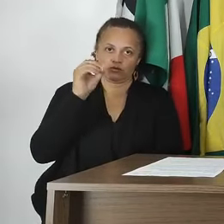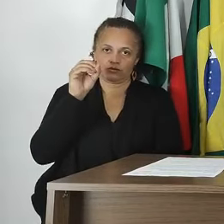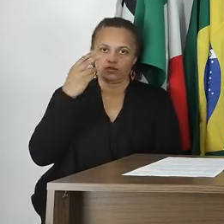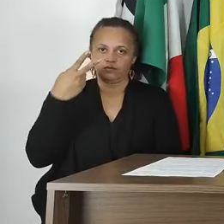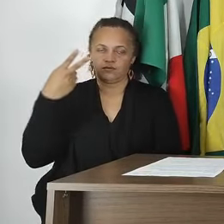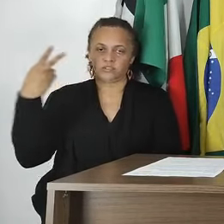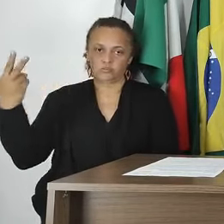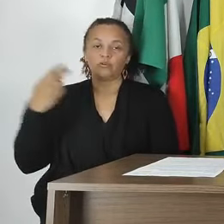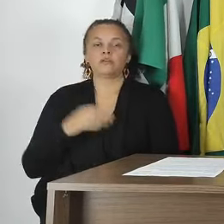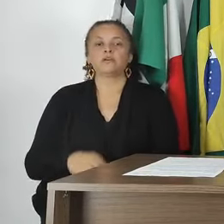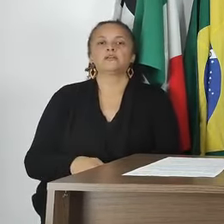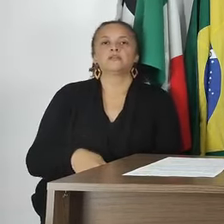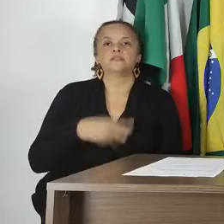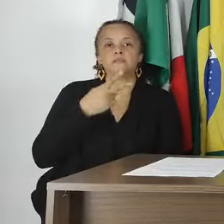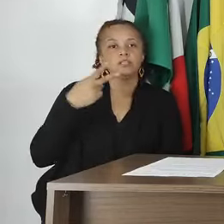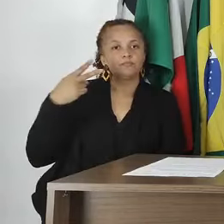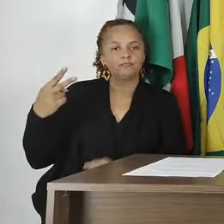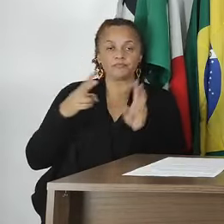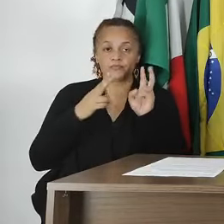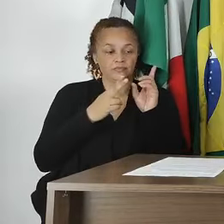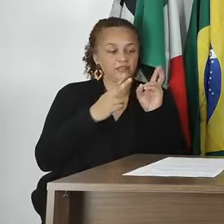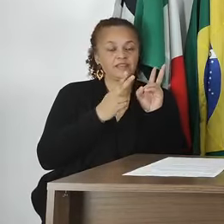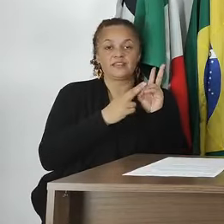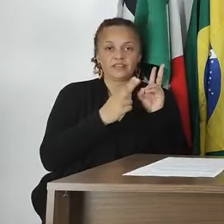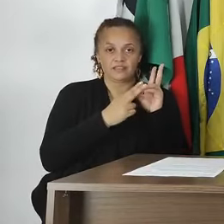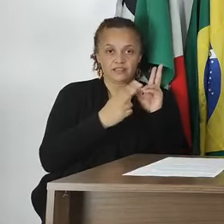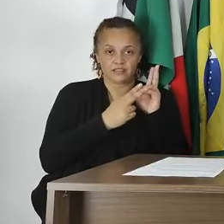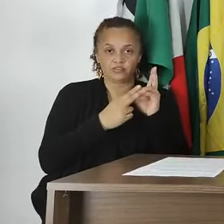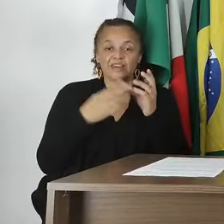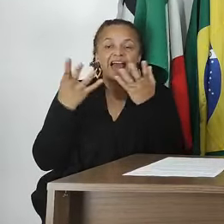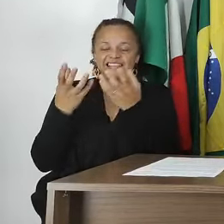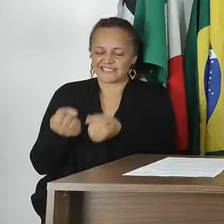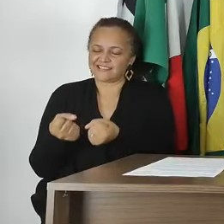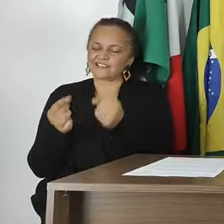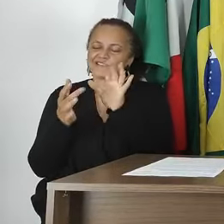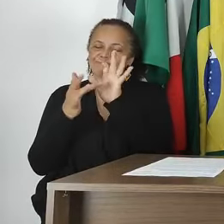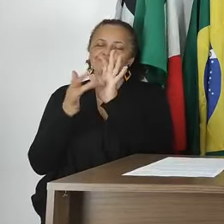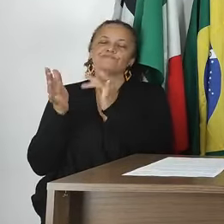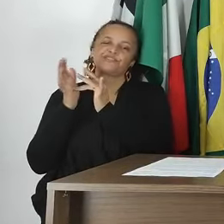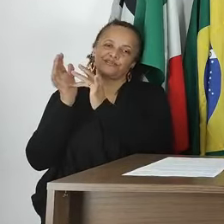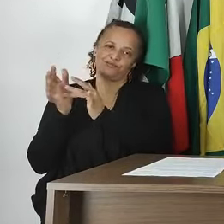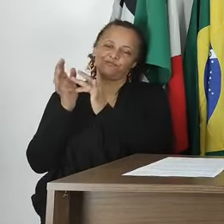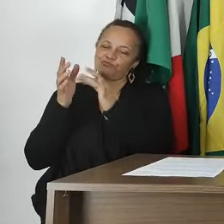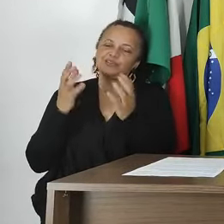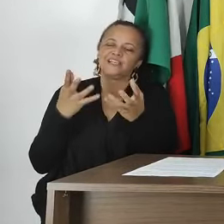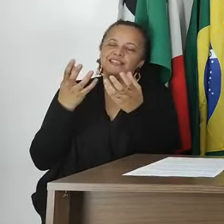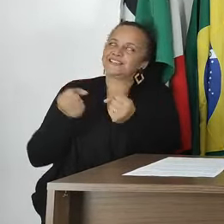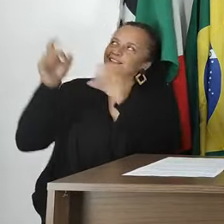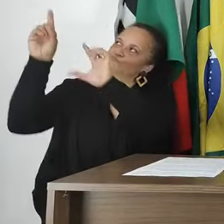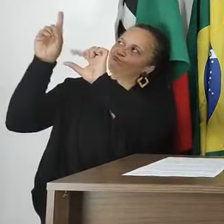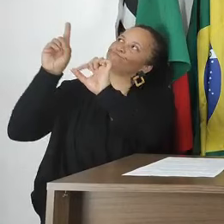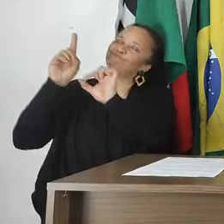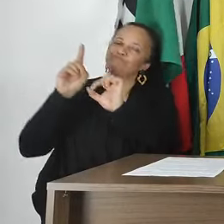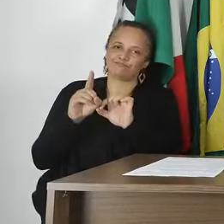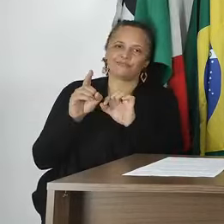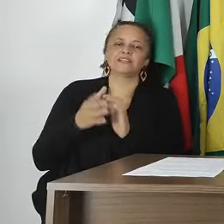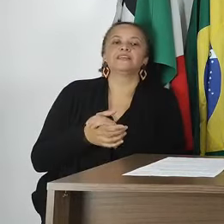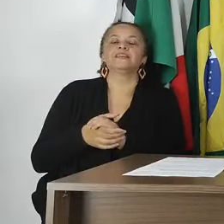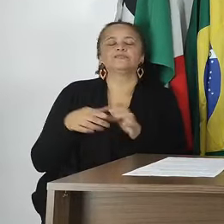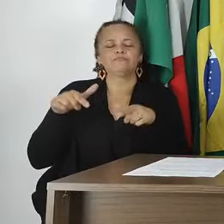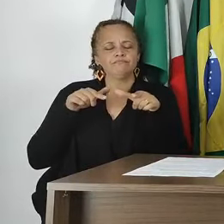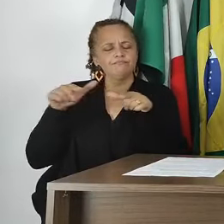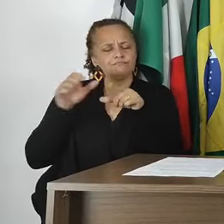Cagoipotê, que fica em Ilha Comprida. E foi um trabalho abençoado, desenvolvido pela ação social,